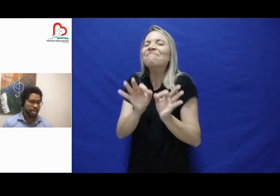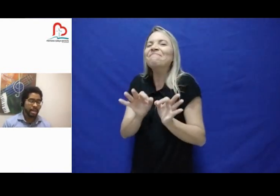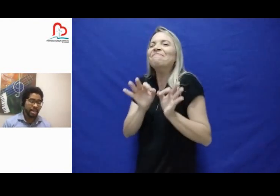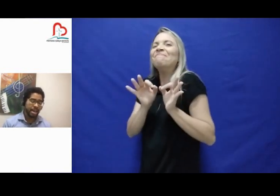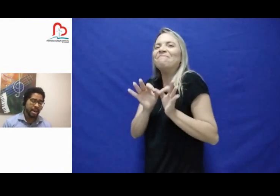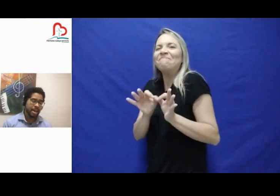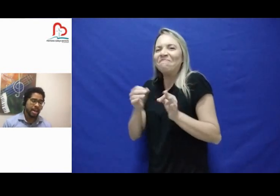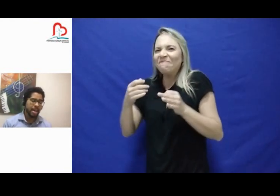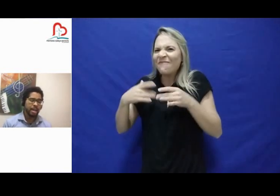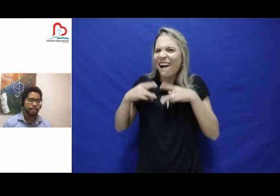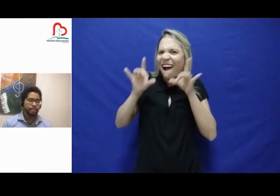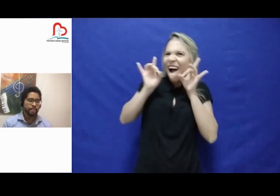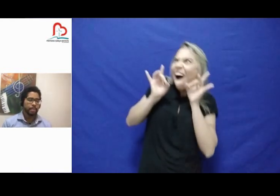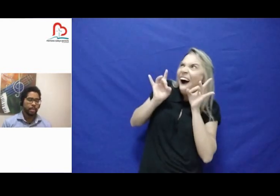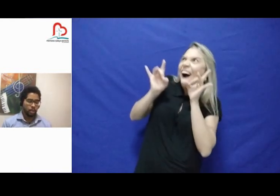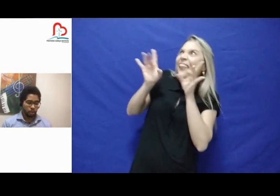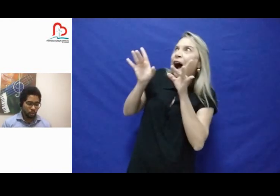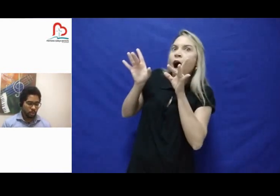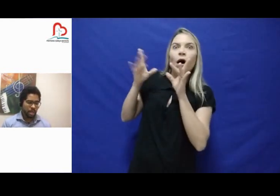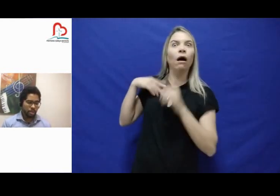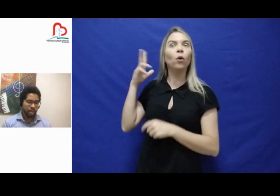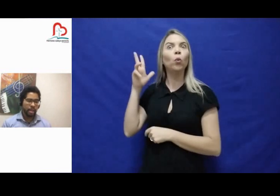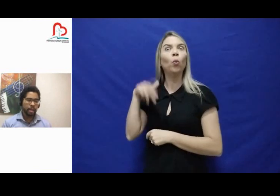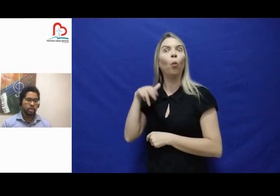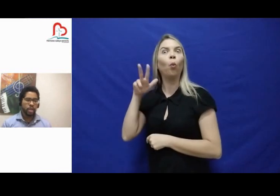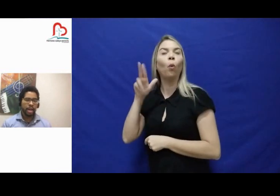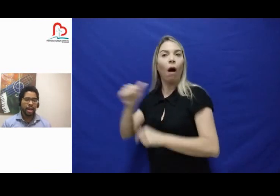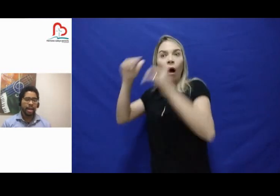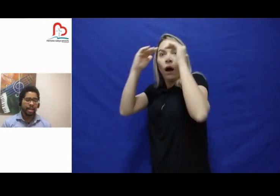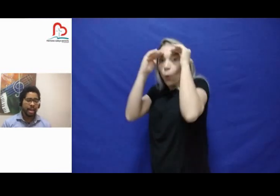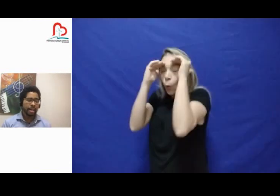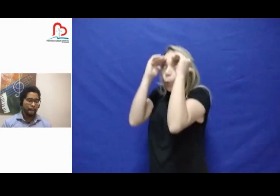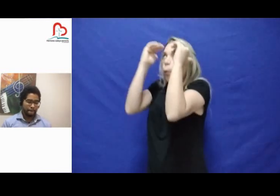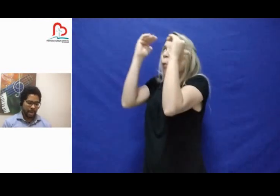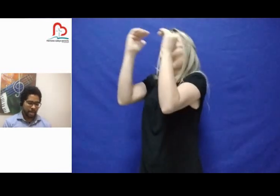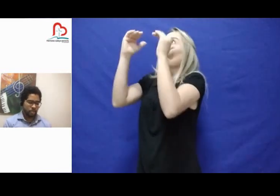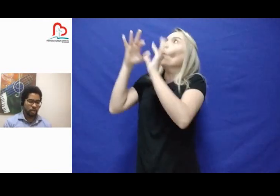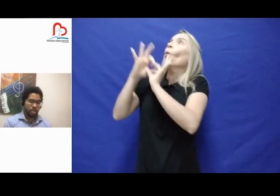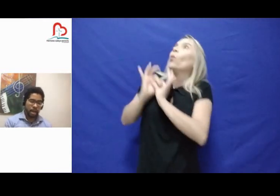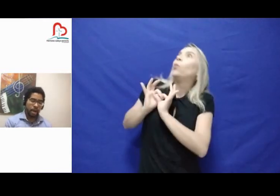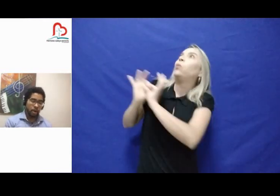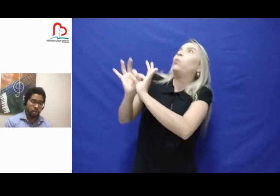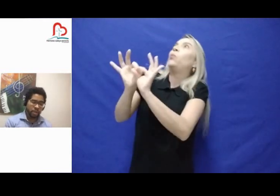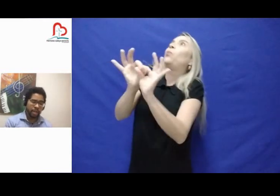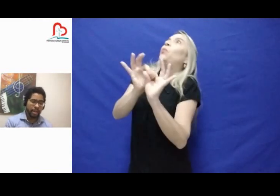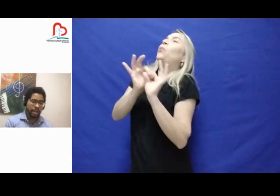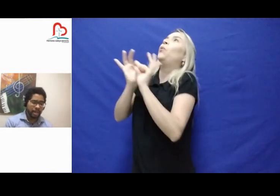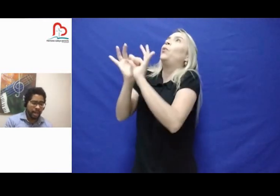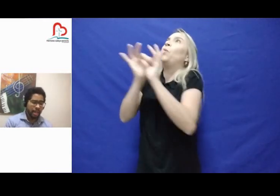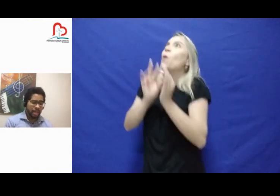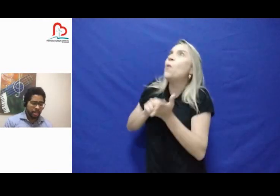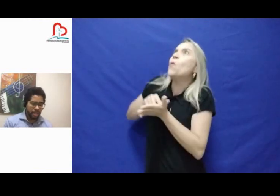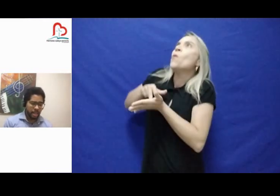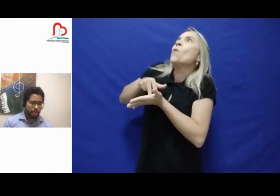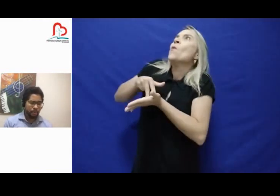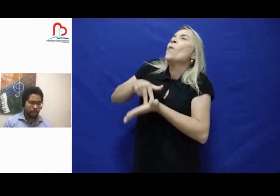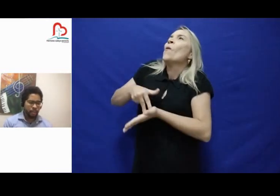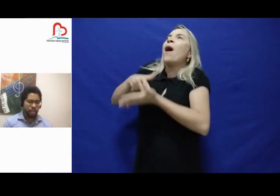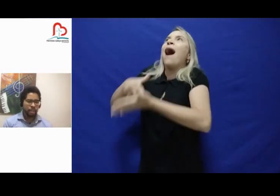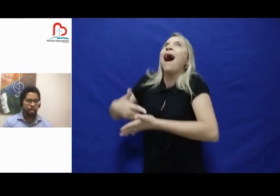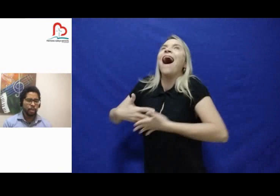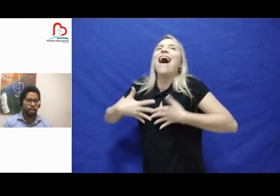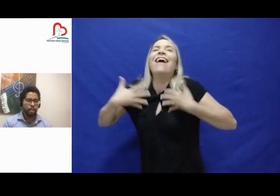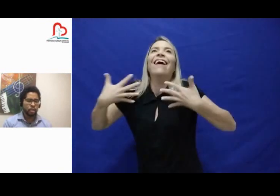ele estará. Nunca o deixarei, mas fiel serei,